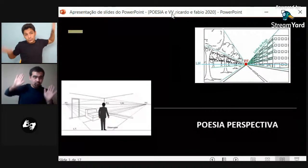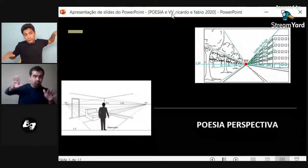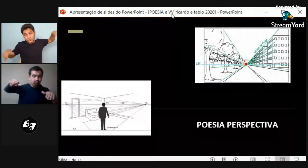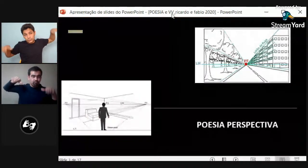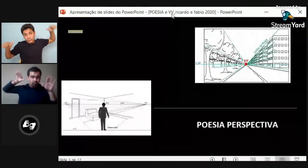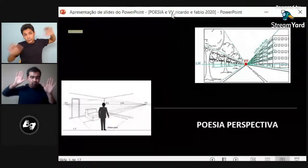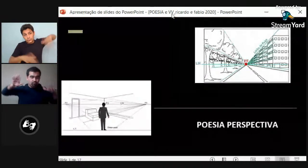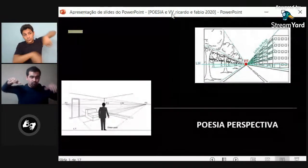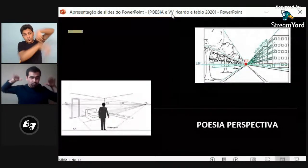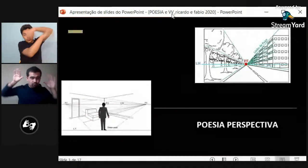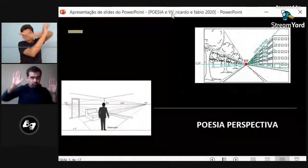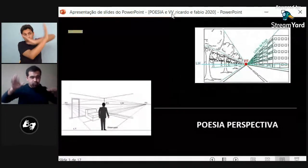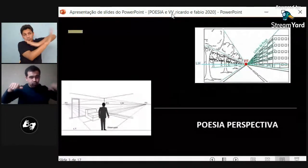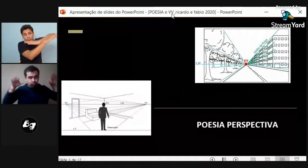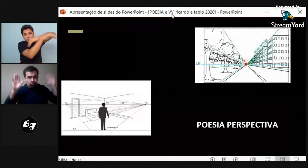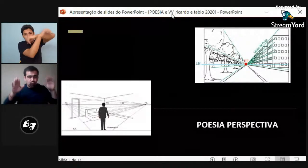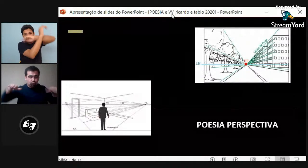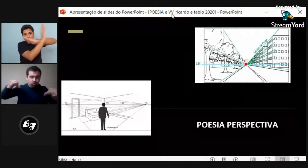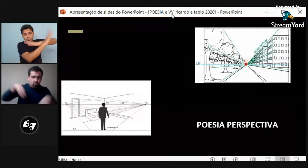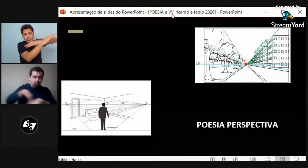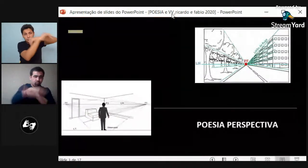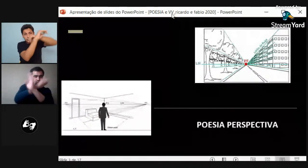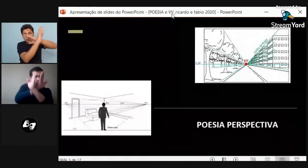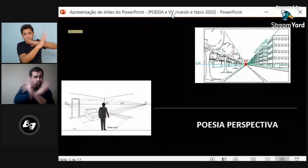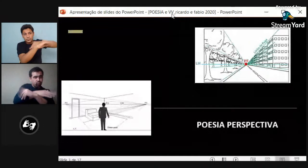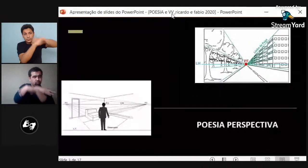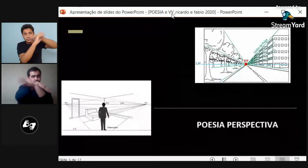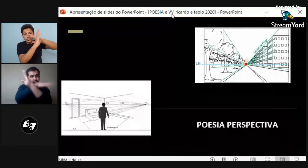Aparece una imagen. Está volando un pájaro.